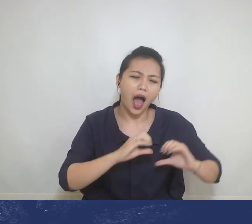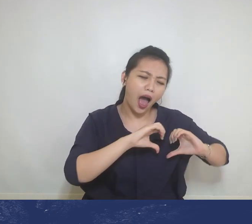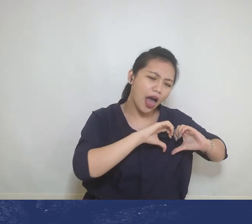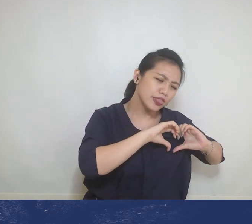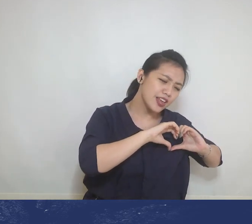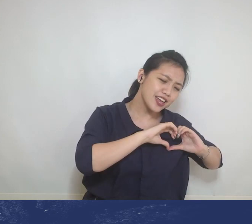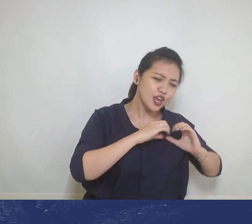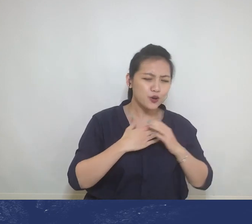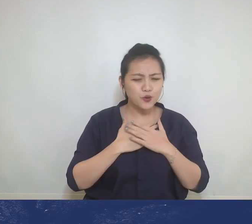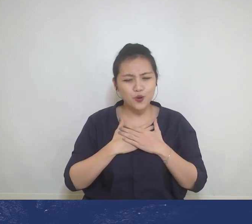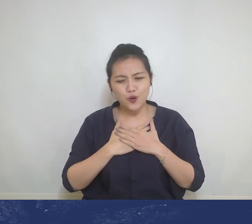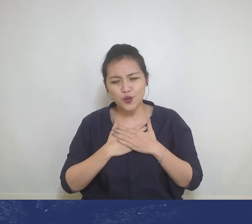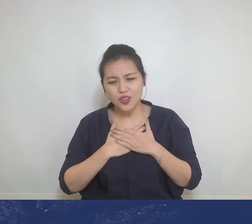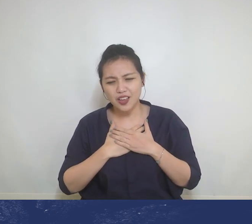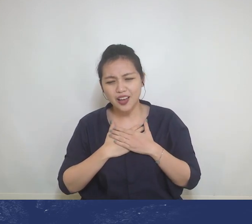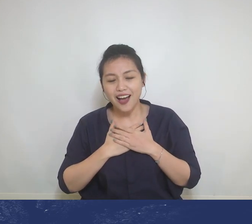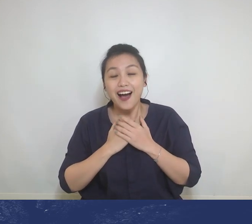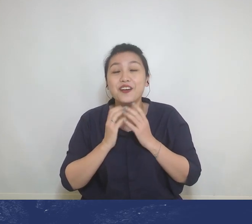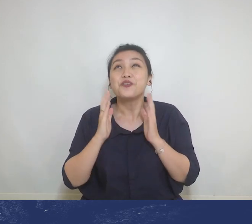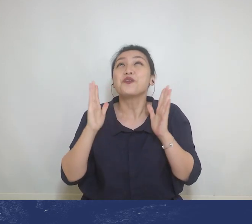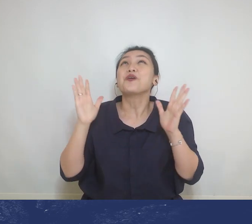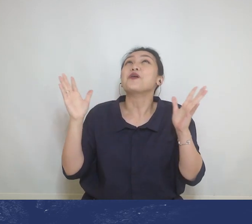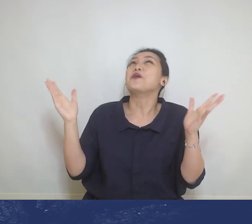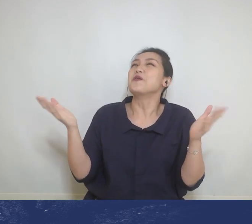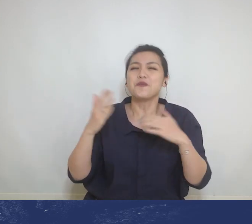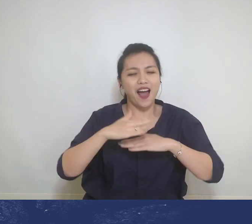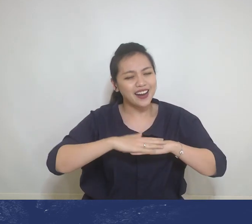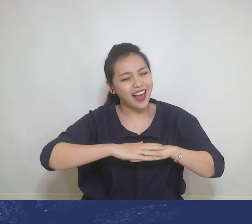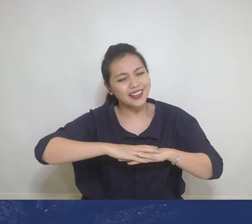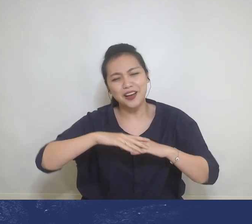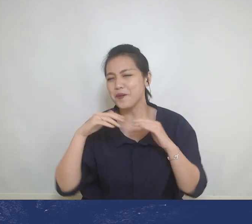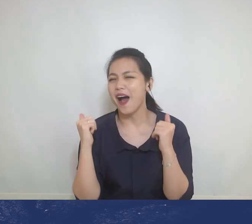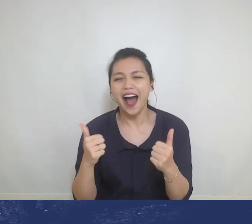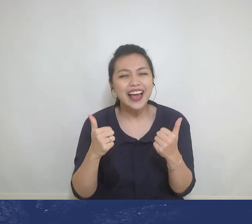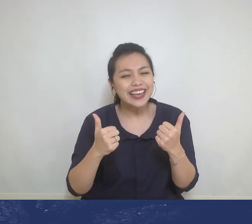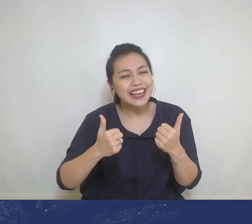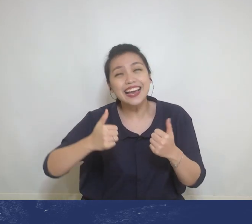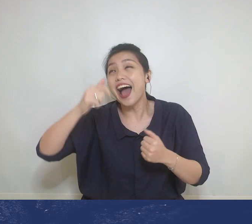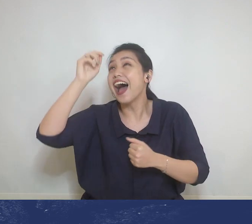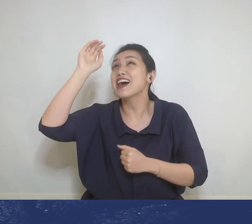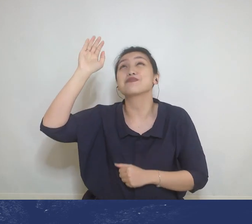segenap hatiku kau